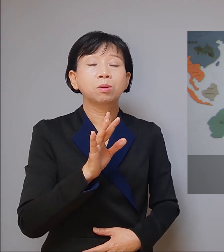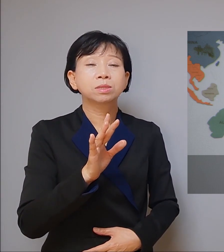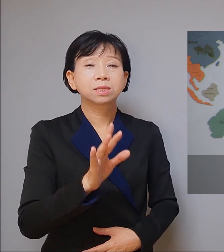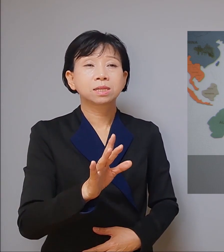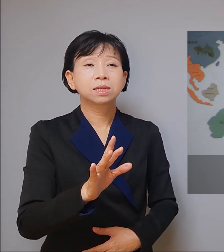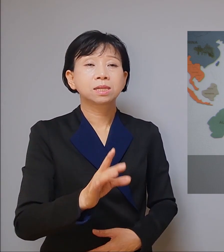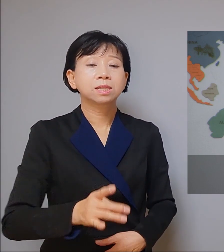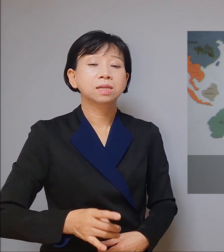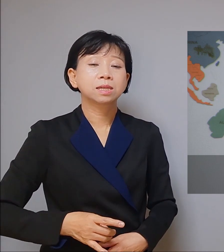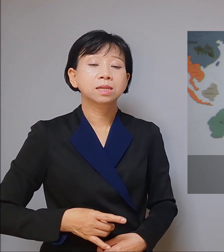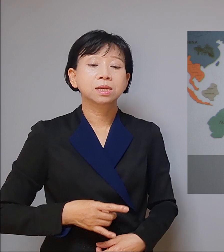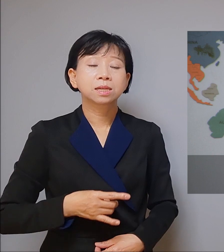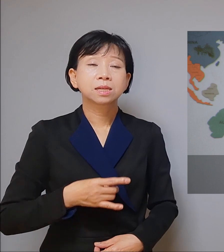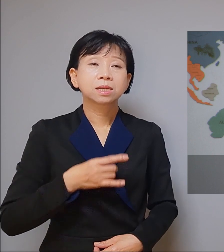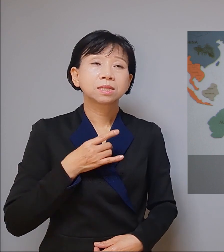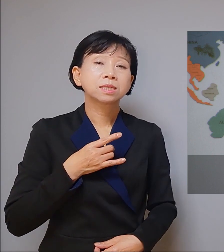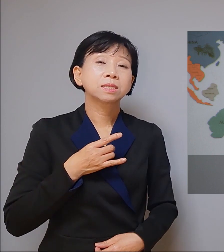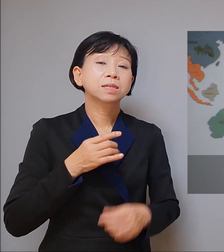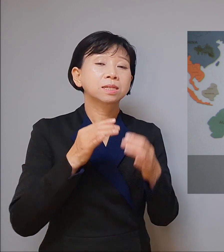오직